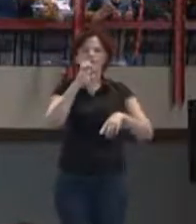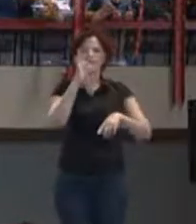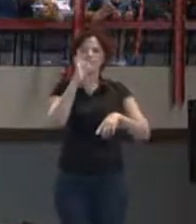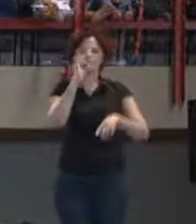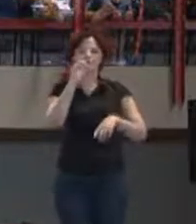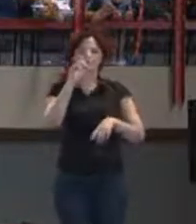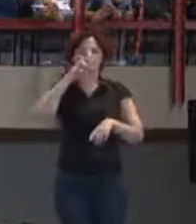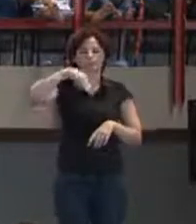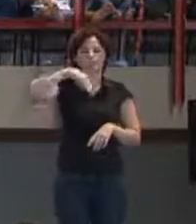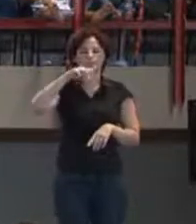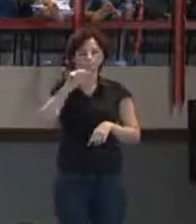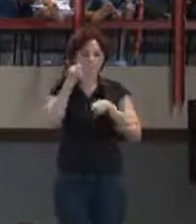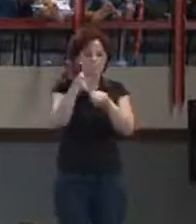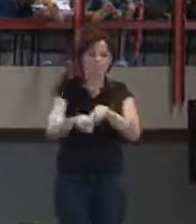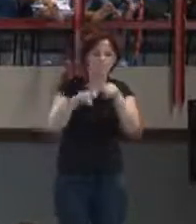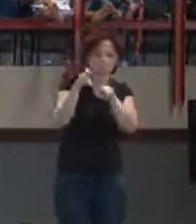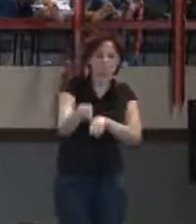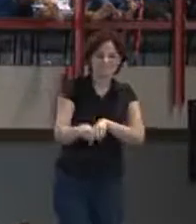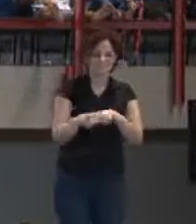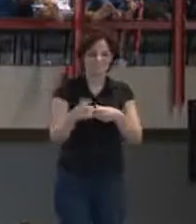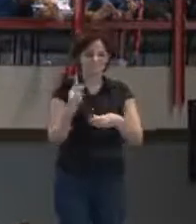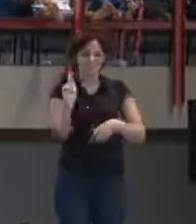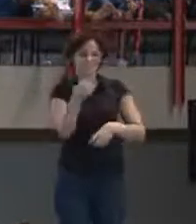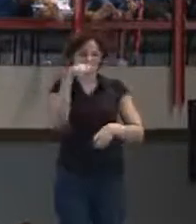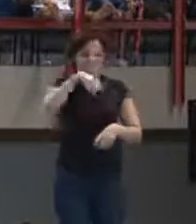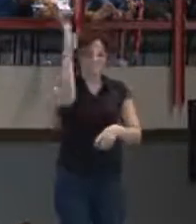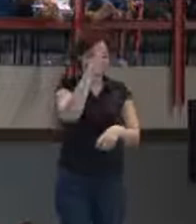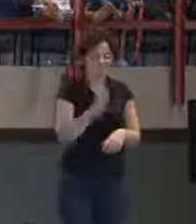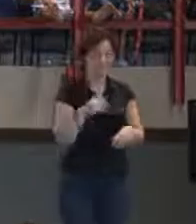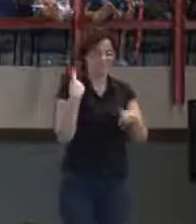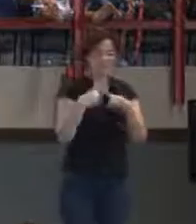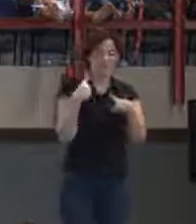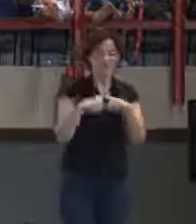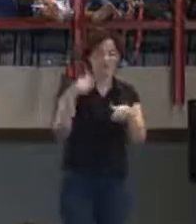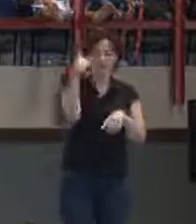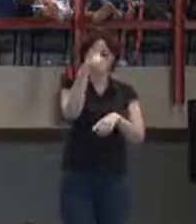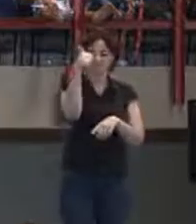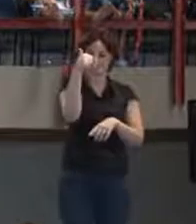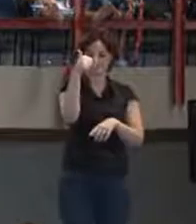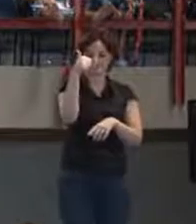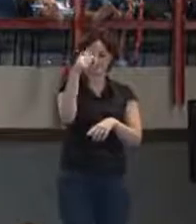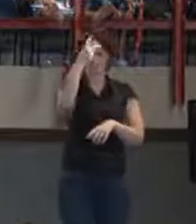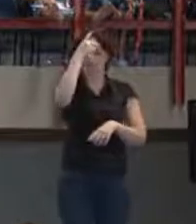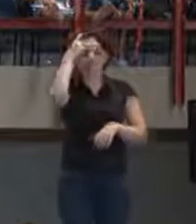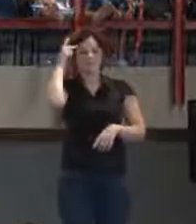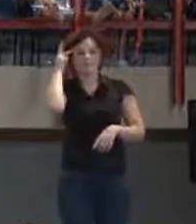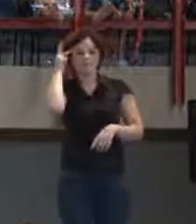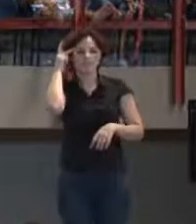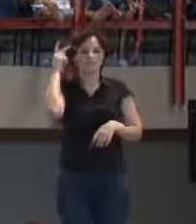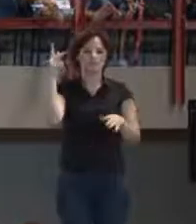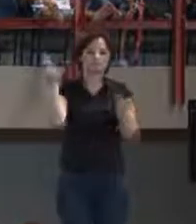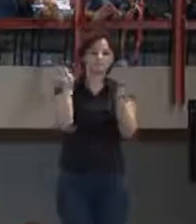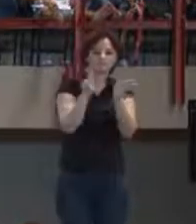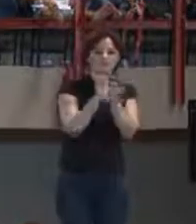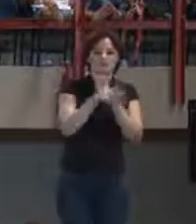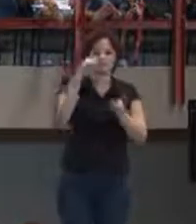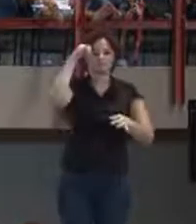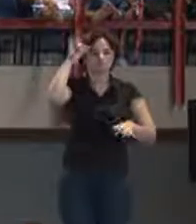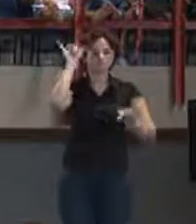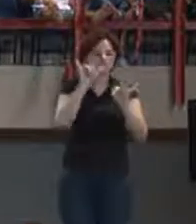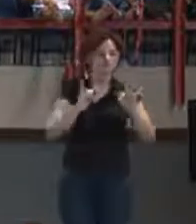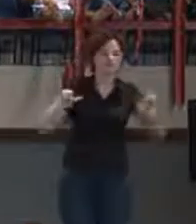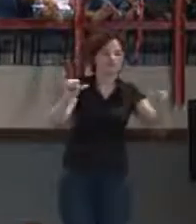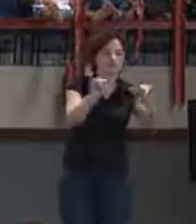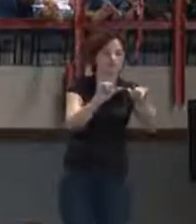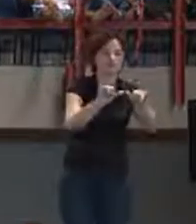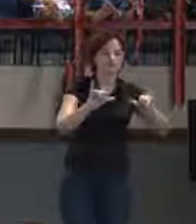Brasil? Primeiro, porque o latifundiário, que tem um poder gigantesco no Congresso brasileiro, através de um partido chamado UDR,